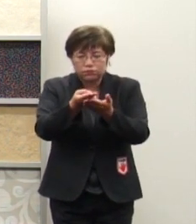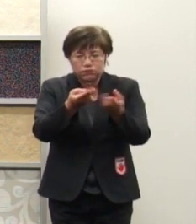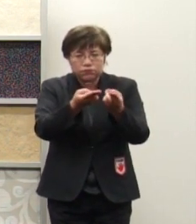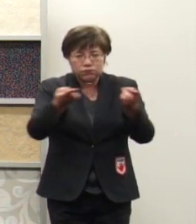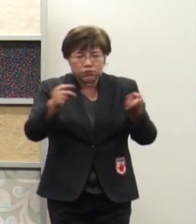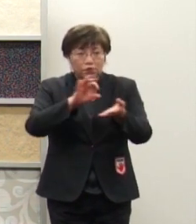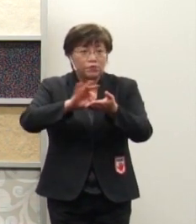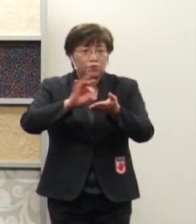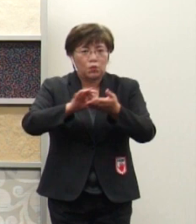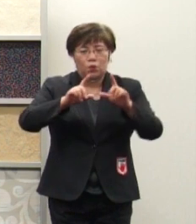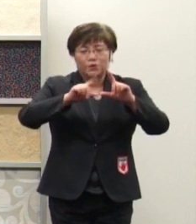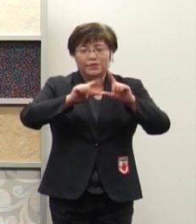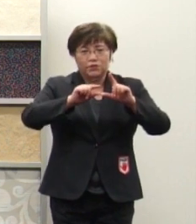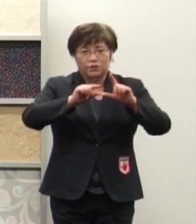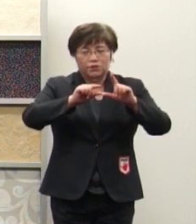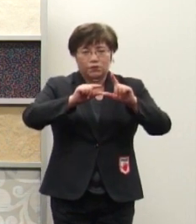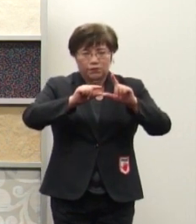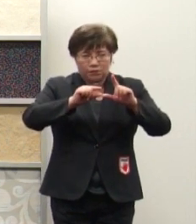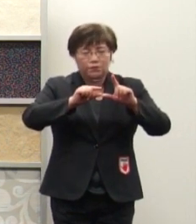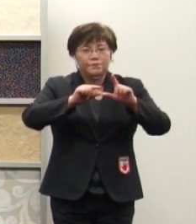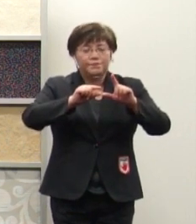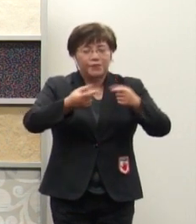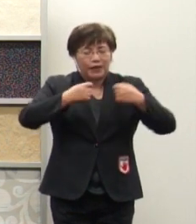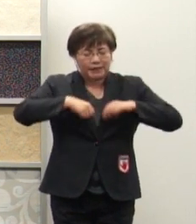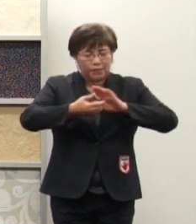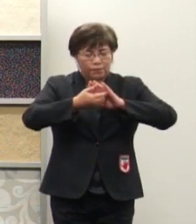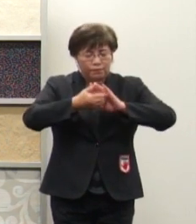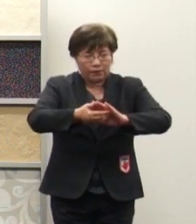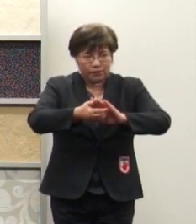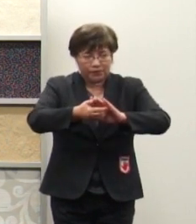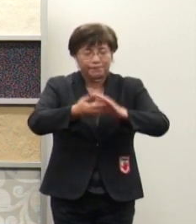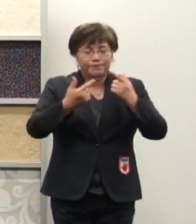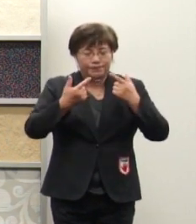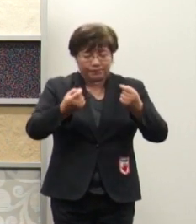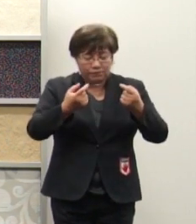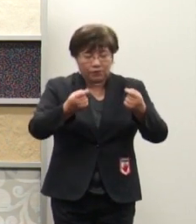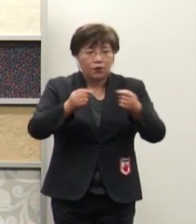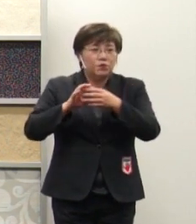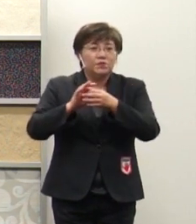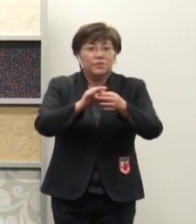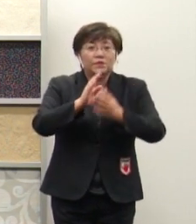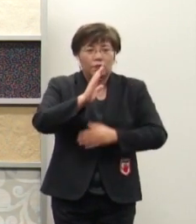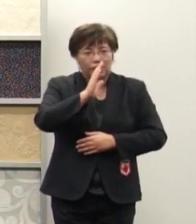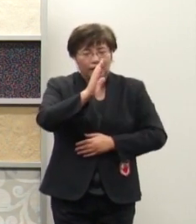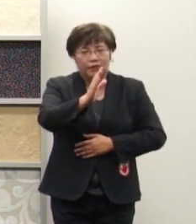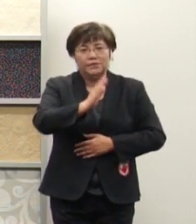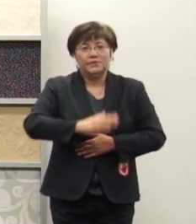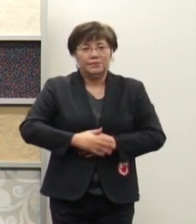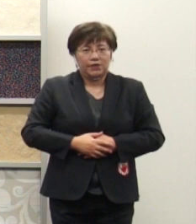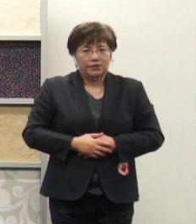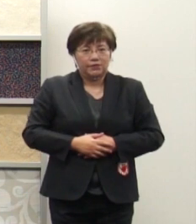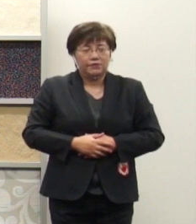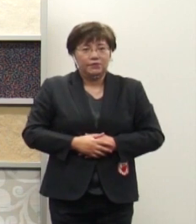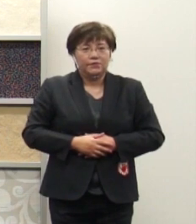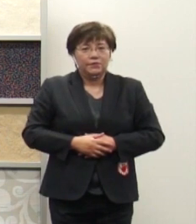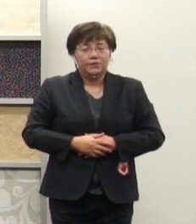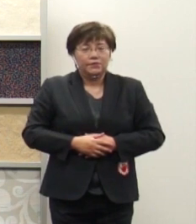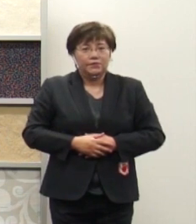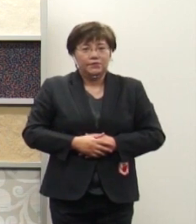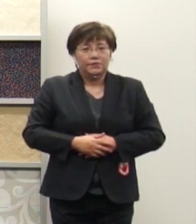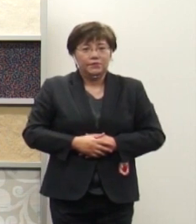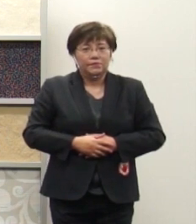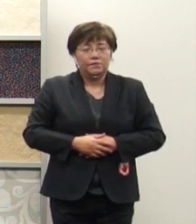民の皆様には感染防止対策の徹底を引き続きお願いせざるを得ない判断をいたしました